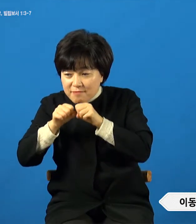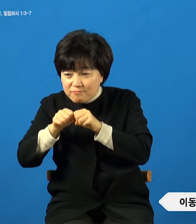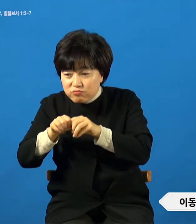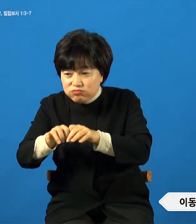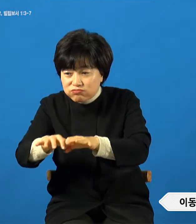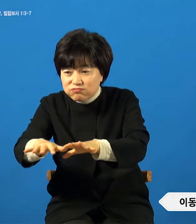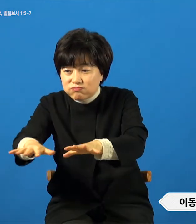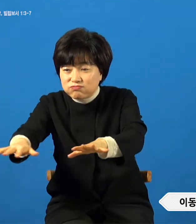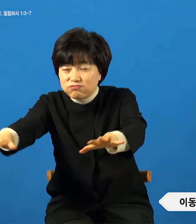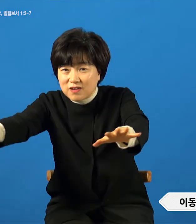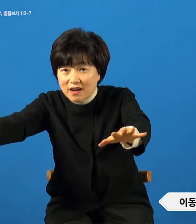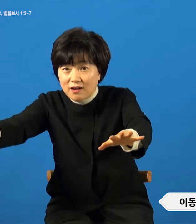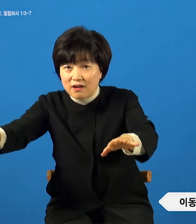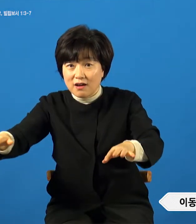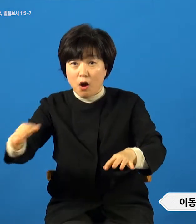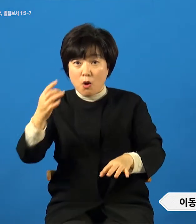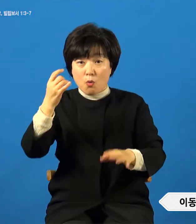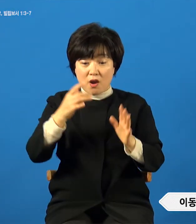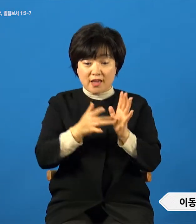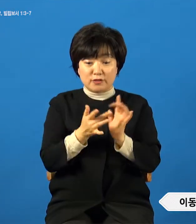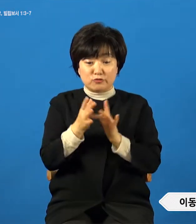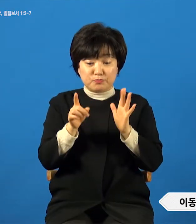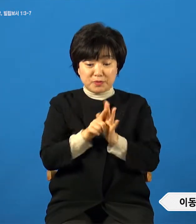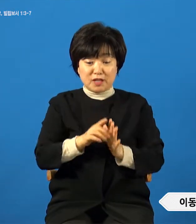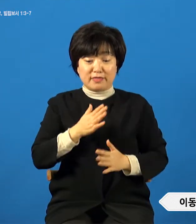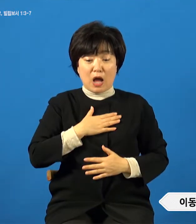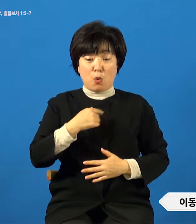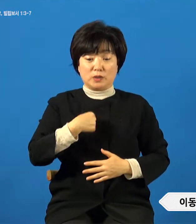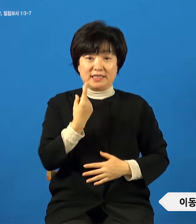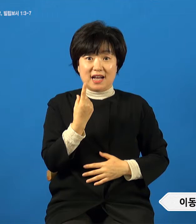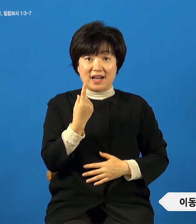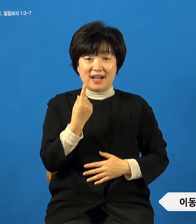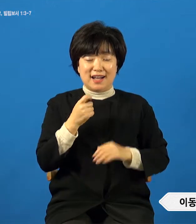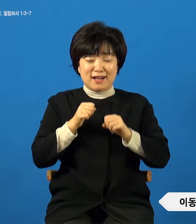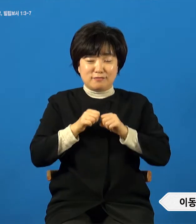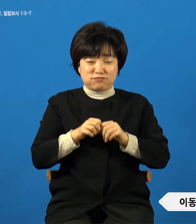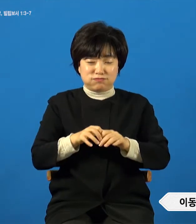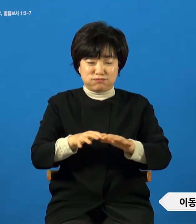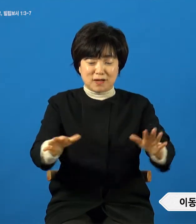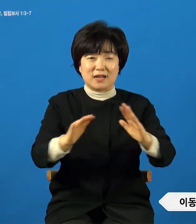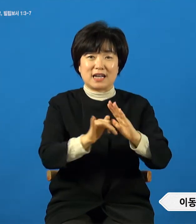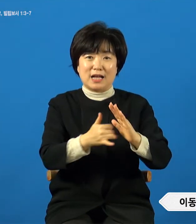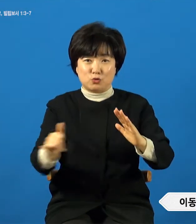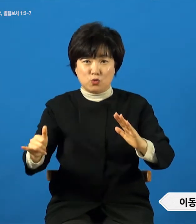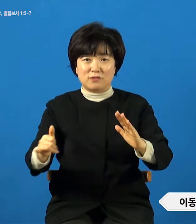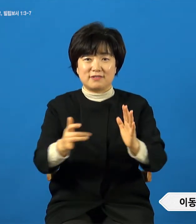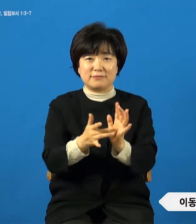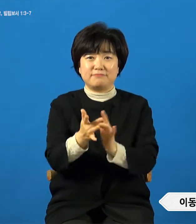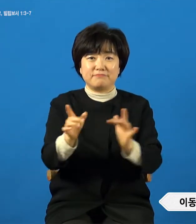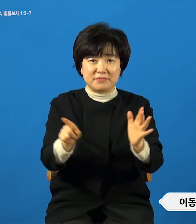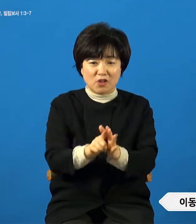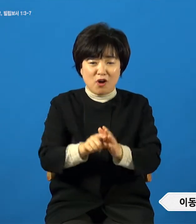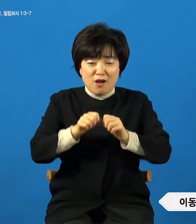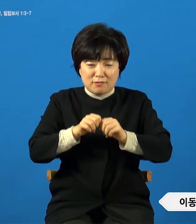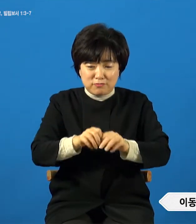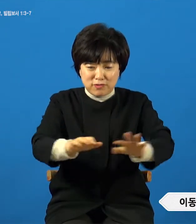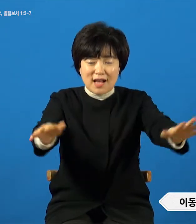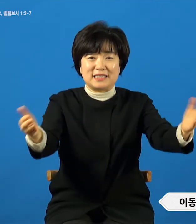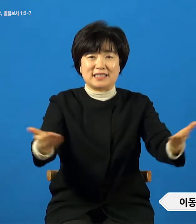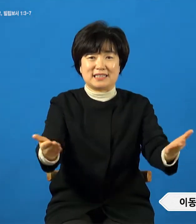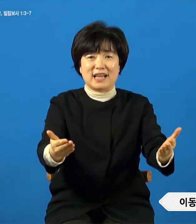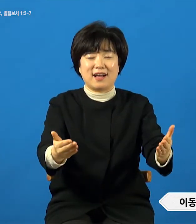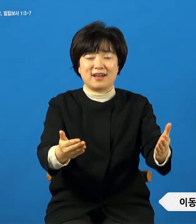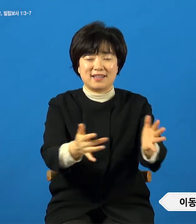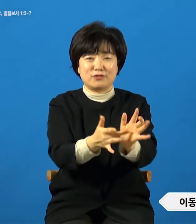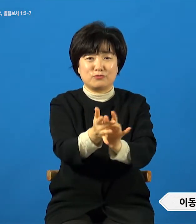그것이 내 가정을 변화시키고 내 직장을 변화시키고 내가 살고 있는 세상을 변화시키는 놀라운 시작이라는